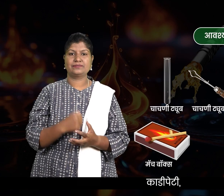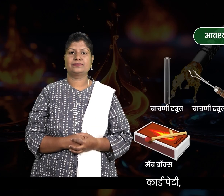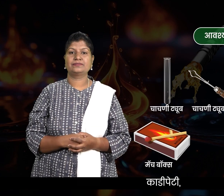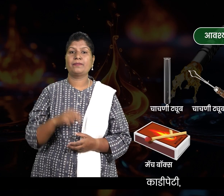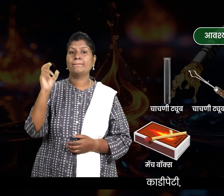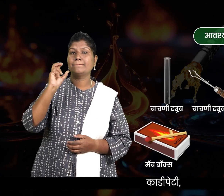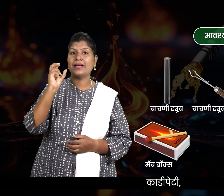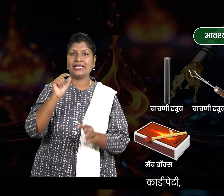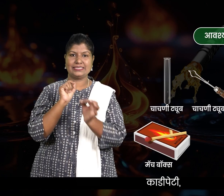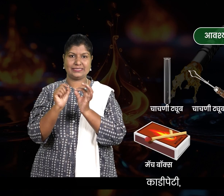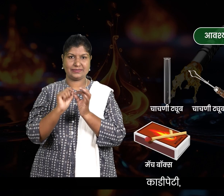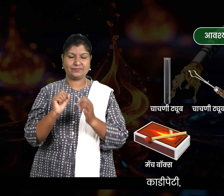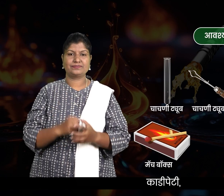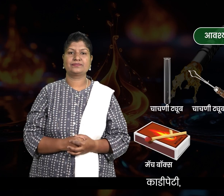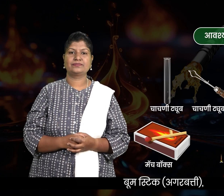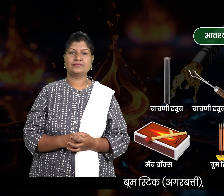काडेपेटी,